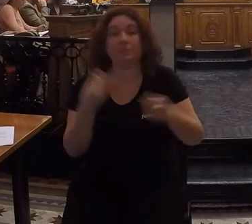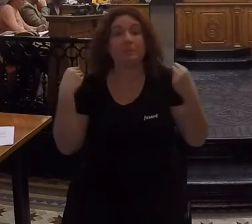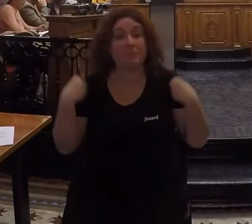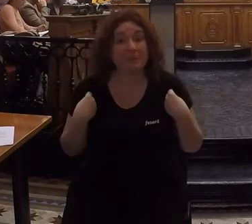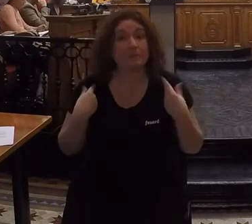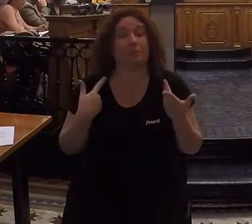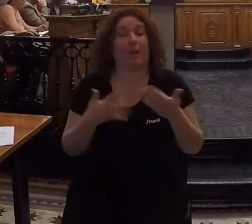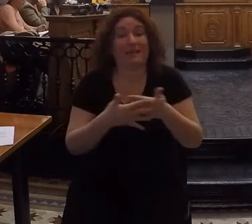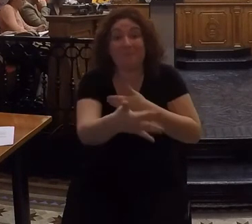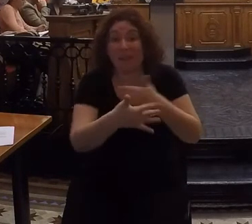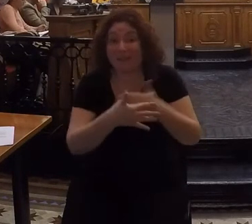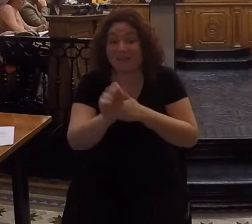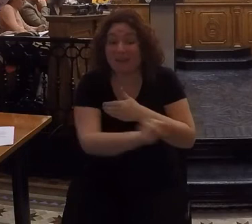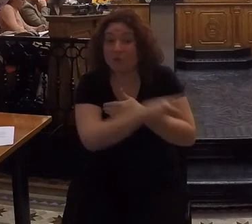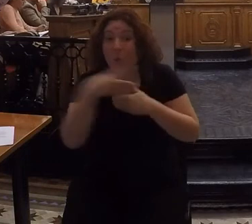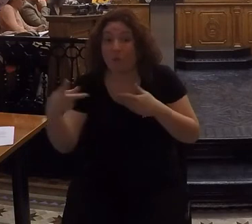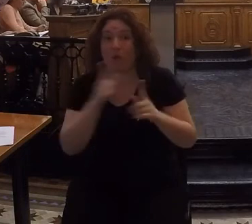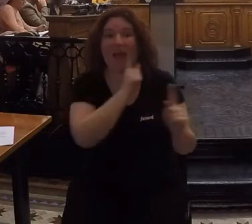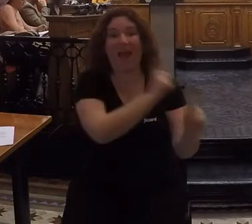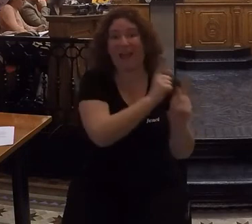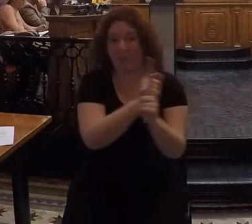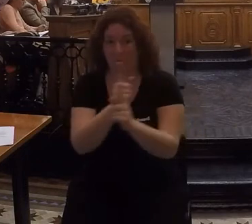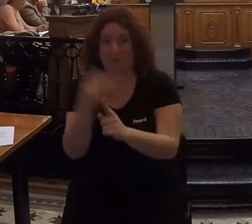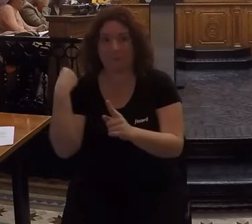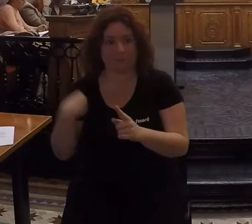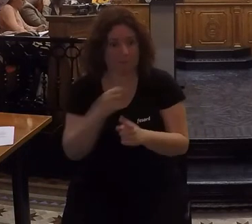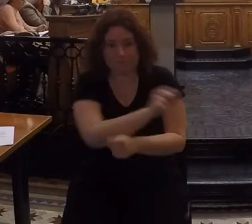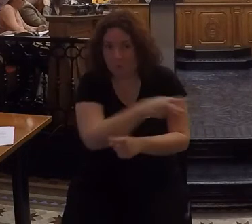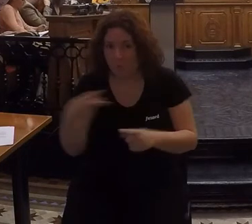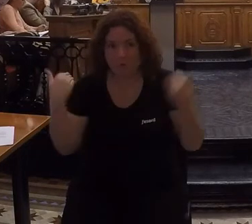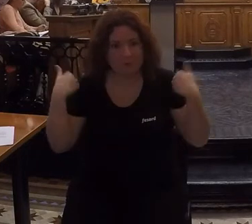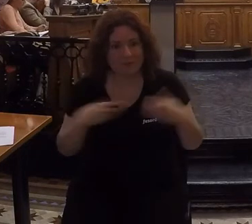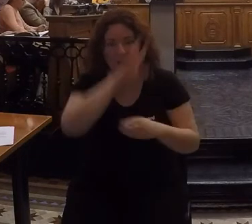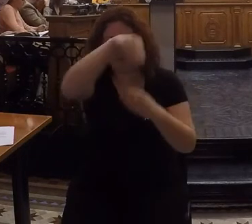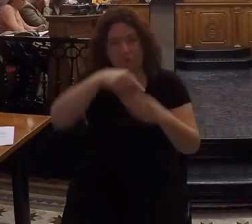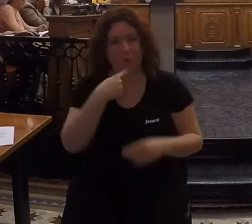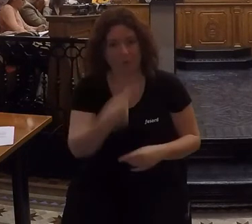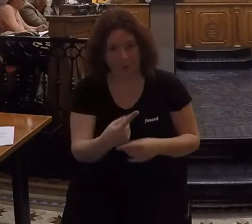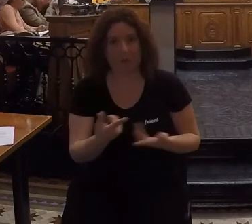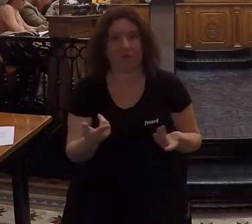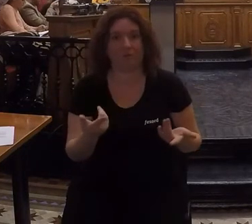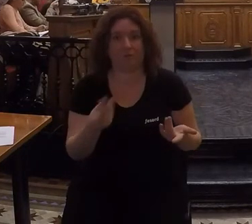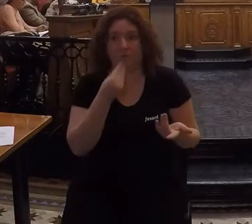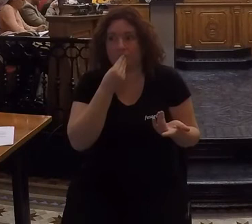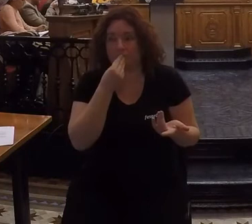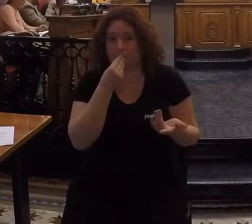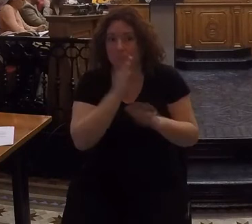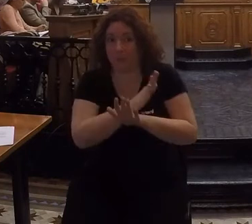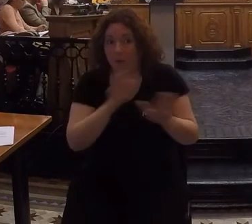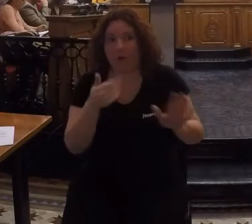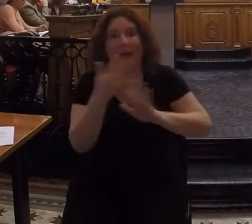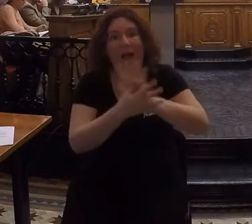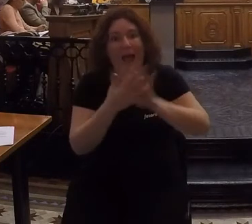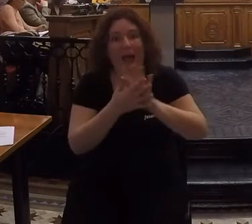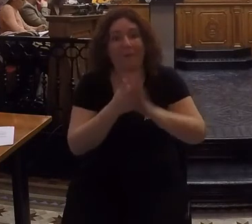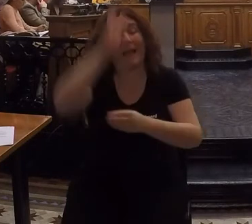de resolución de alegaciones, que yo no sé si usted se ha leído o no, pero se dice textualmente que conviene aclarar que los importes a los que se